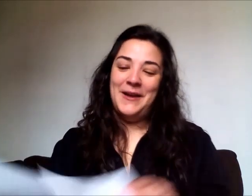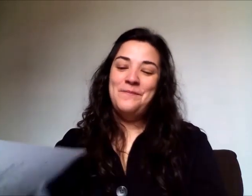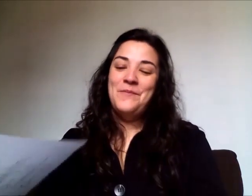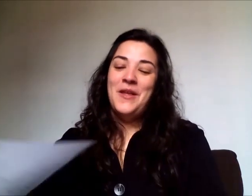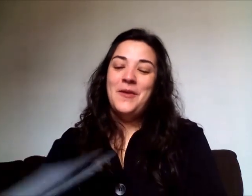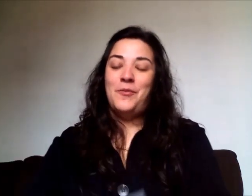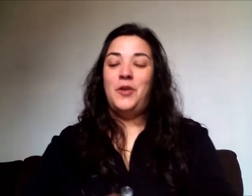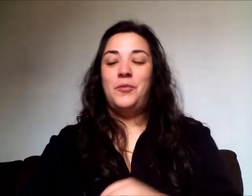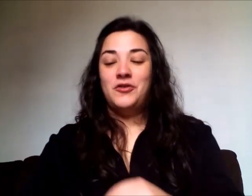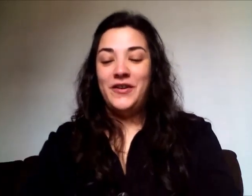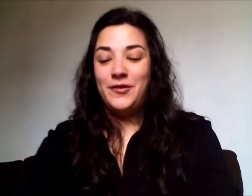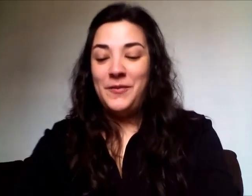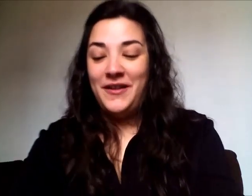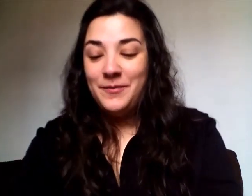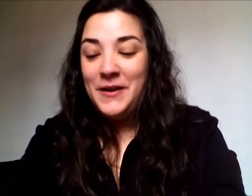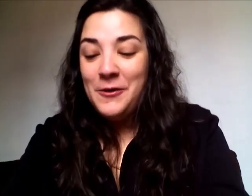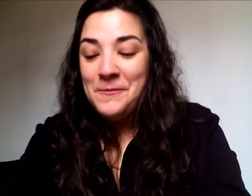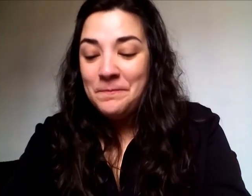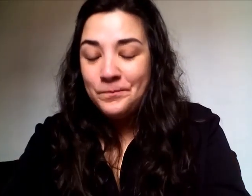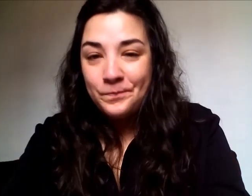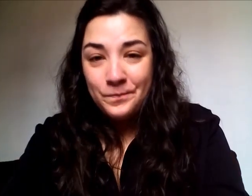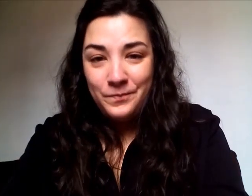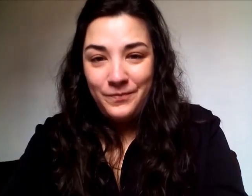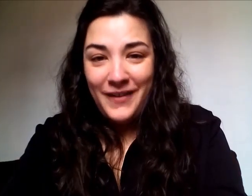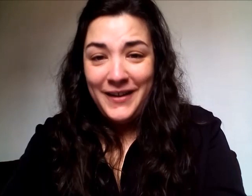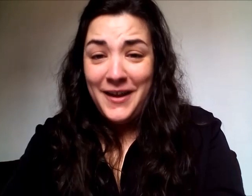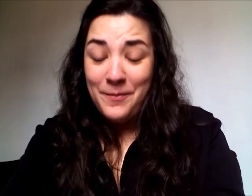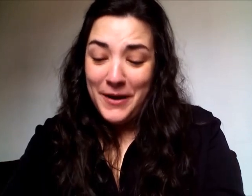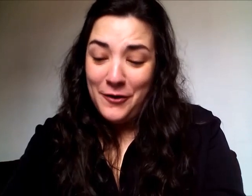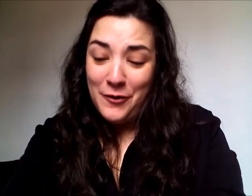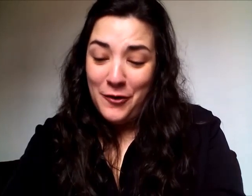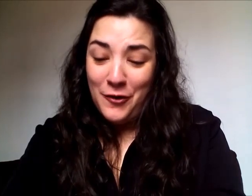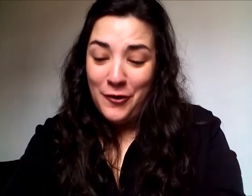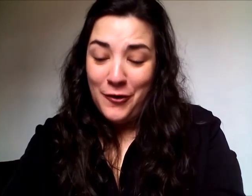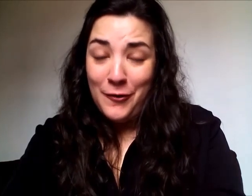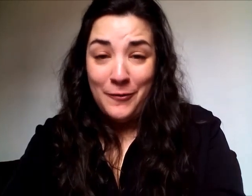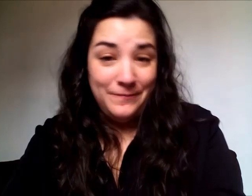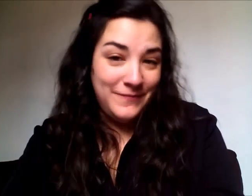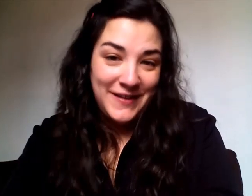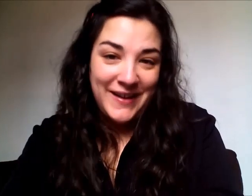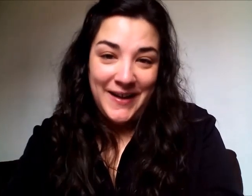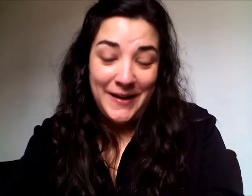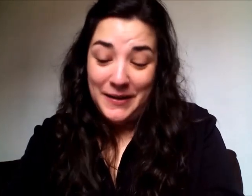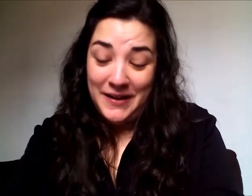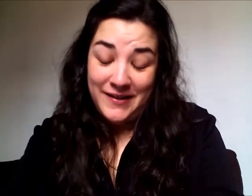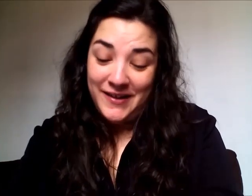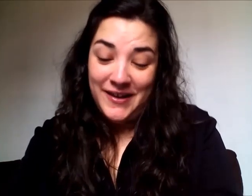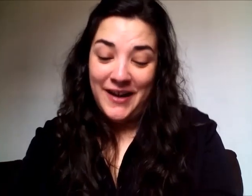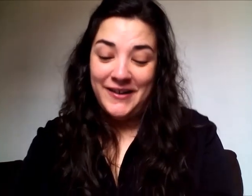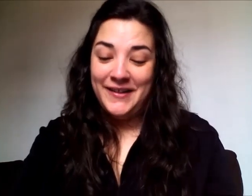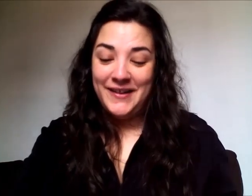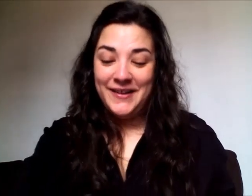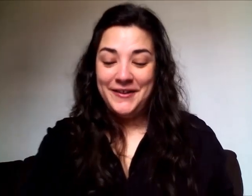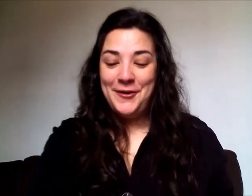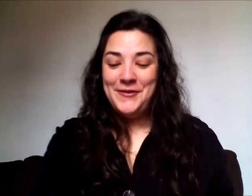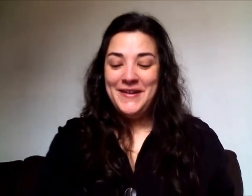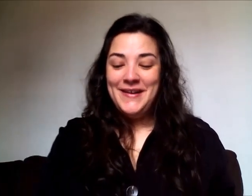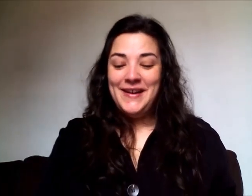¿vale? Bueno, pues con esto me despido y espero que estéis en la siguiente sesión,